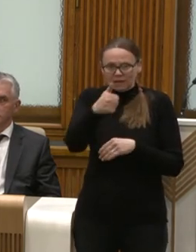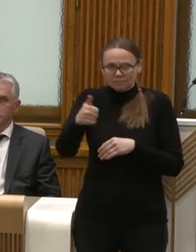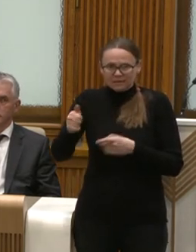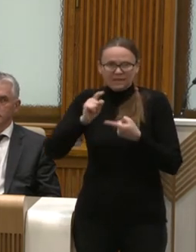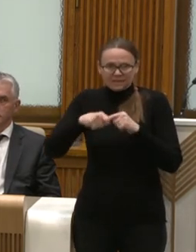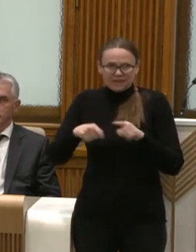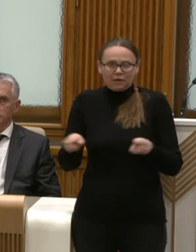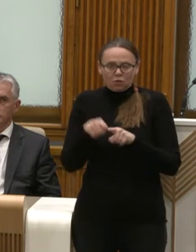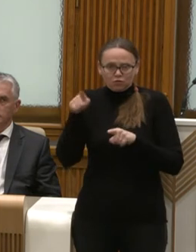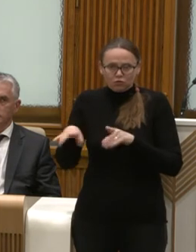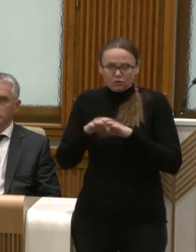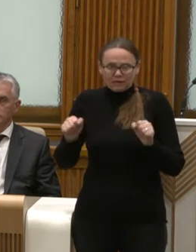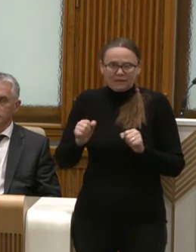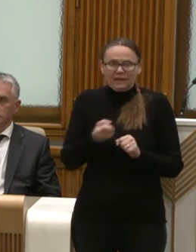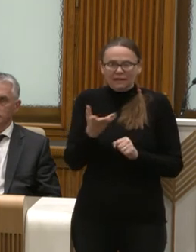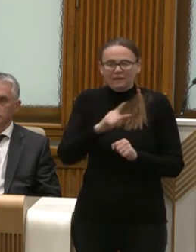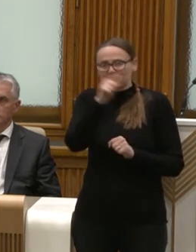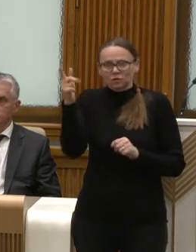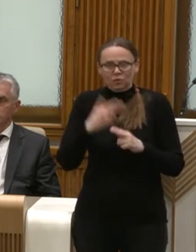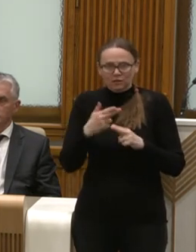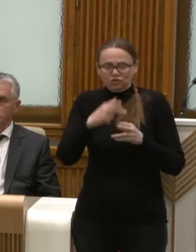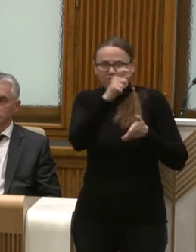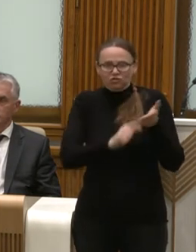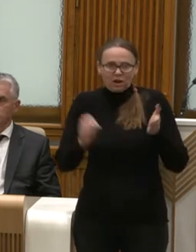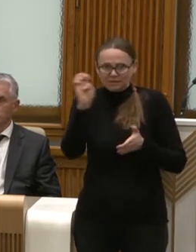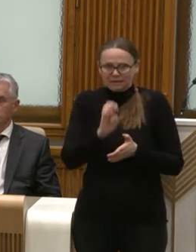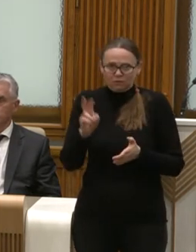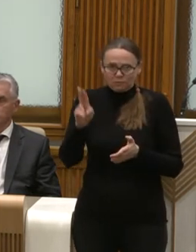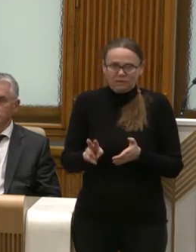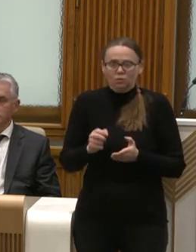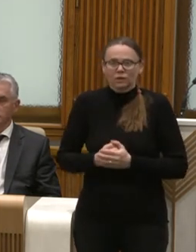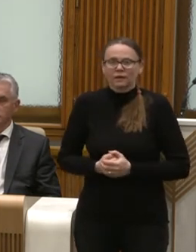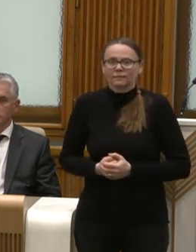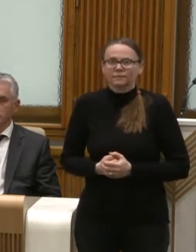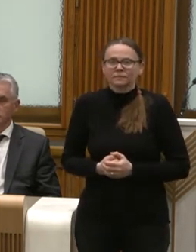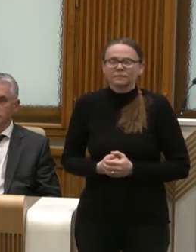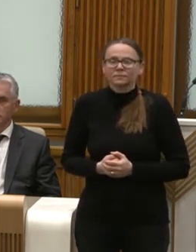tako kot so to naredile nekatere druge države članice Evropske unije.